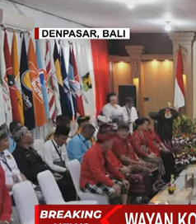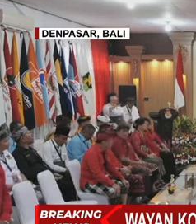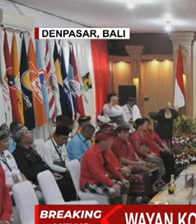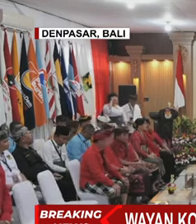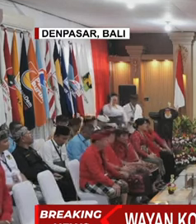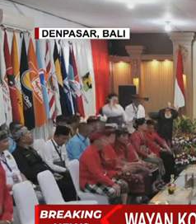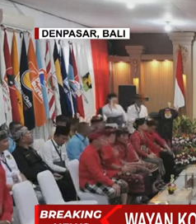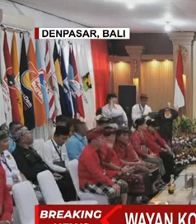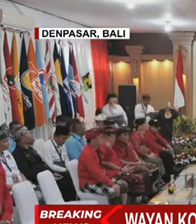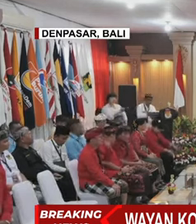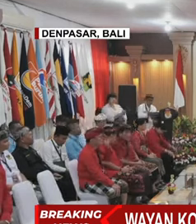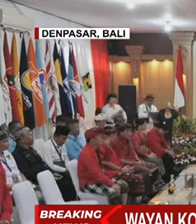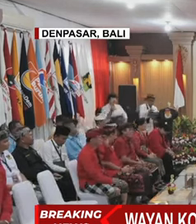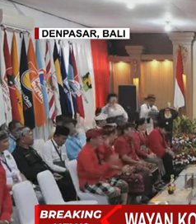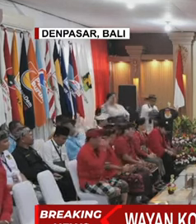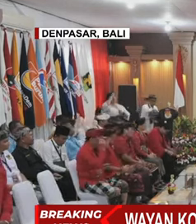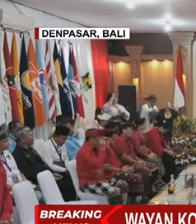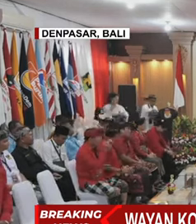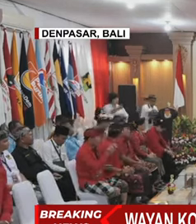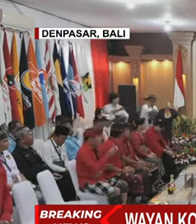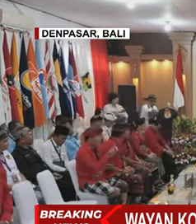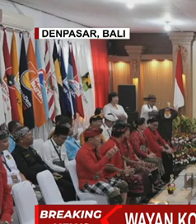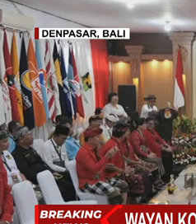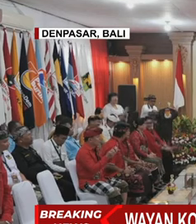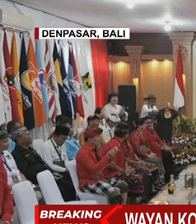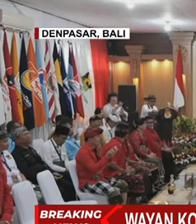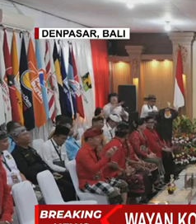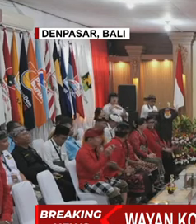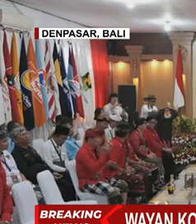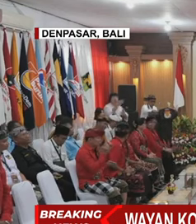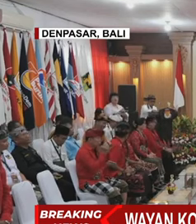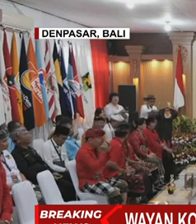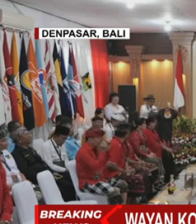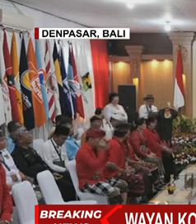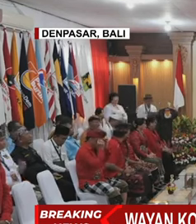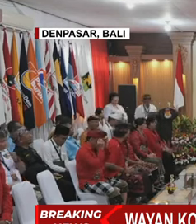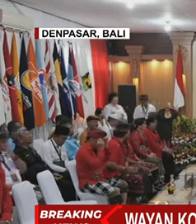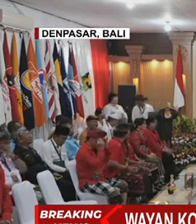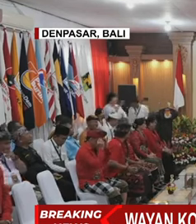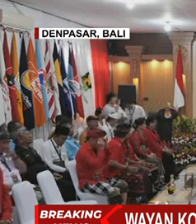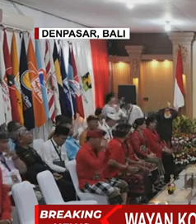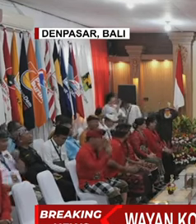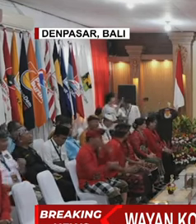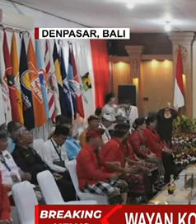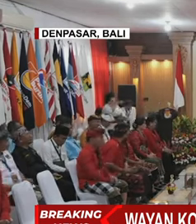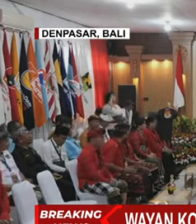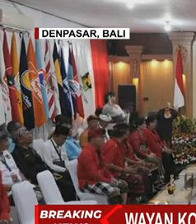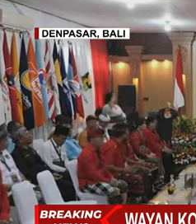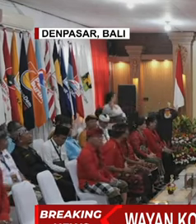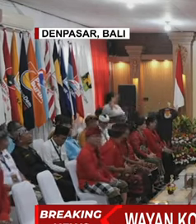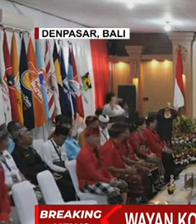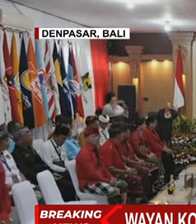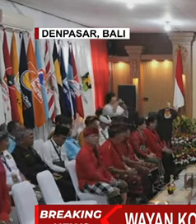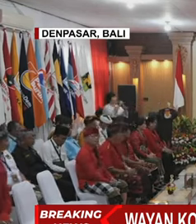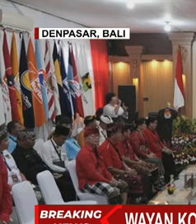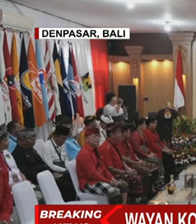e pilihan pola pemilih di Bali itu sebetulnya seperti apa sih Pak apakah yang memang ee mereka mengandalkan top of Mind sosoknya atau